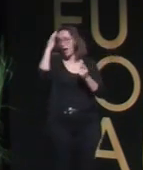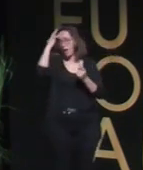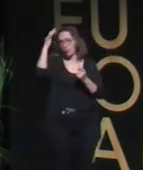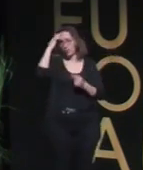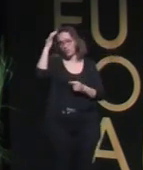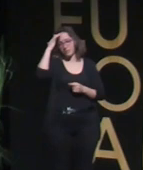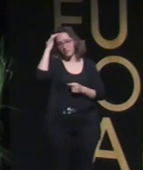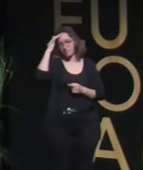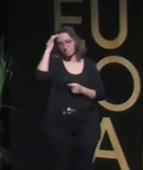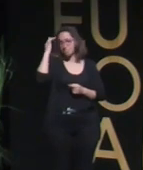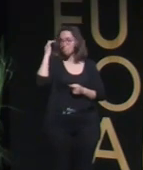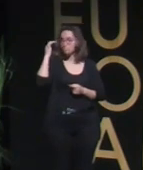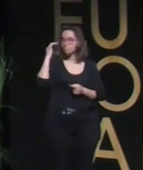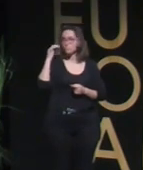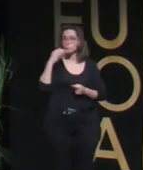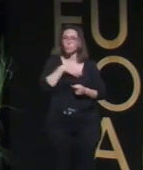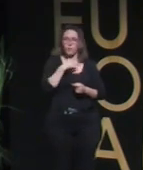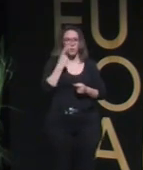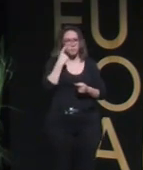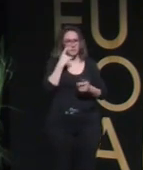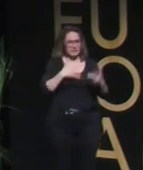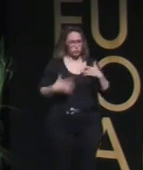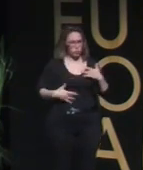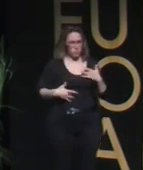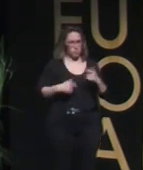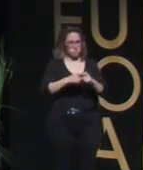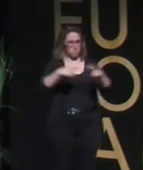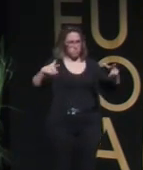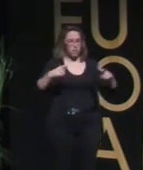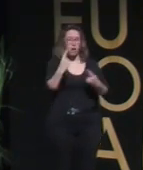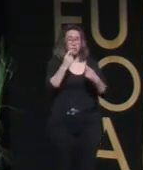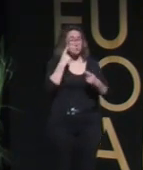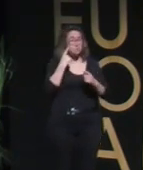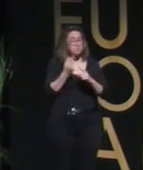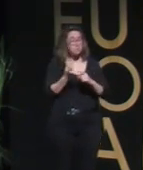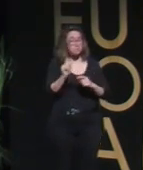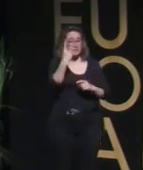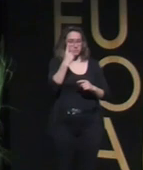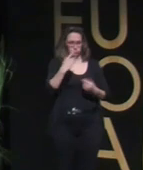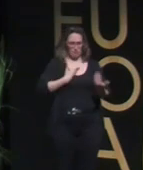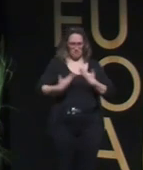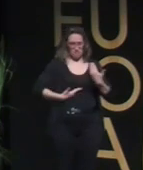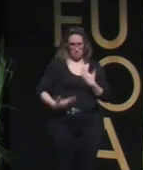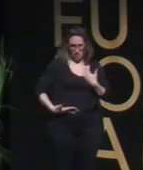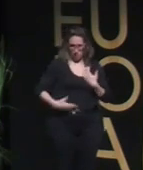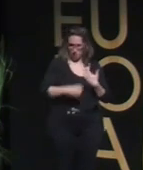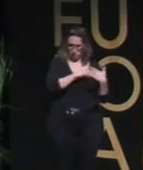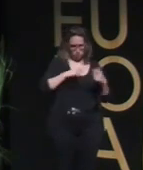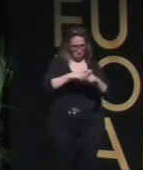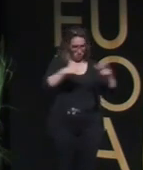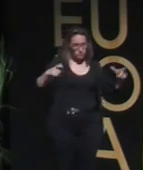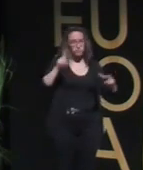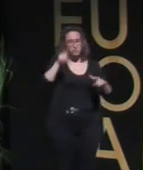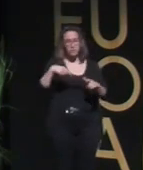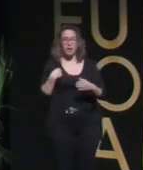empezando a mostrar mayor sintomatología, sobre todo aumento de autolesiones, sobre todo, y de consumo, de aislamiento, ¿vale? Y